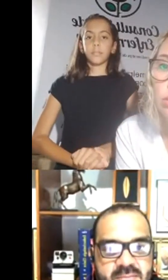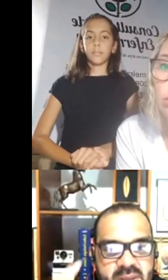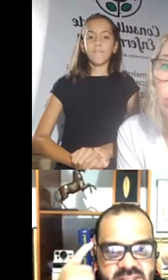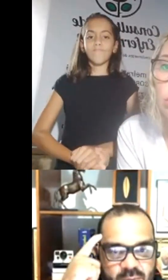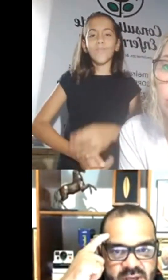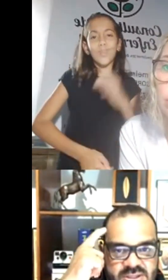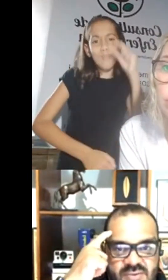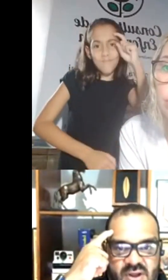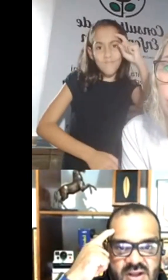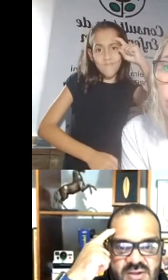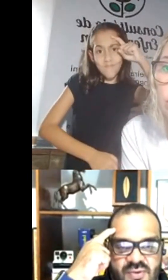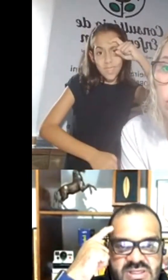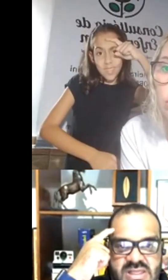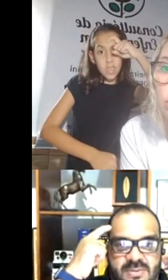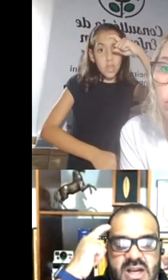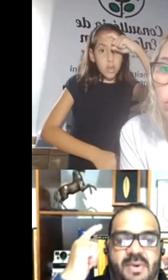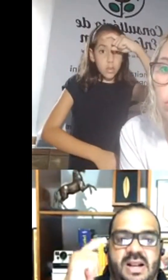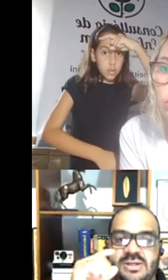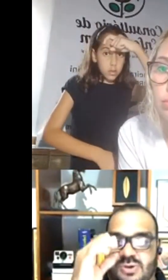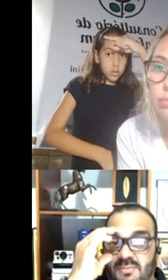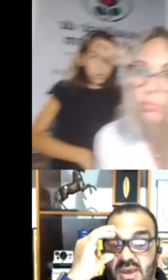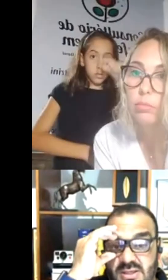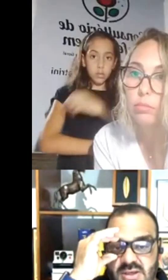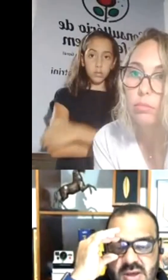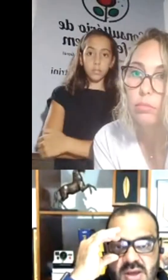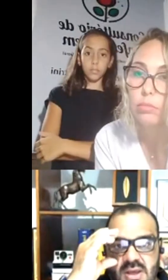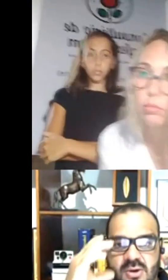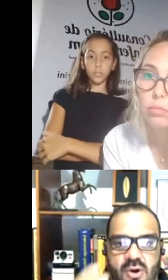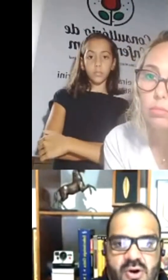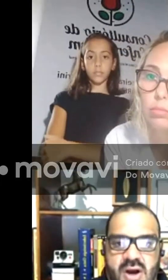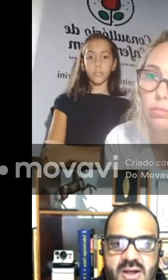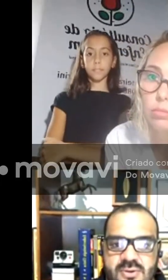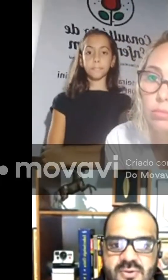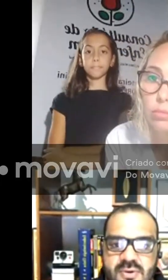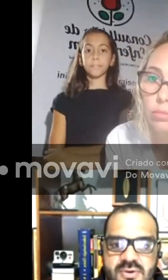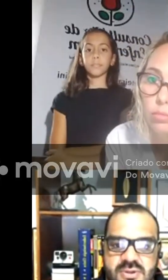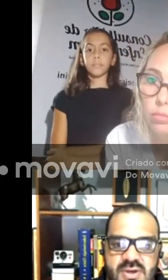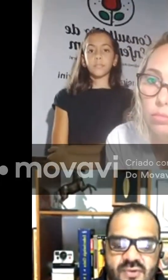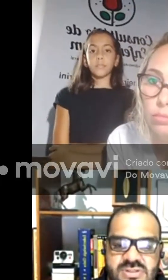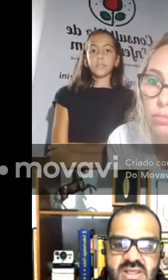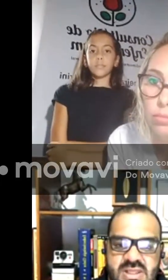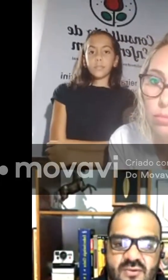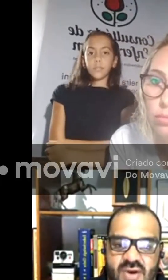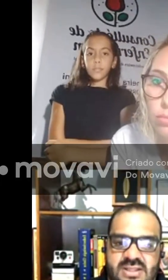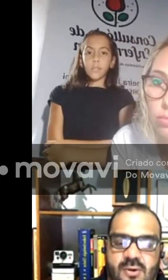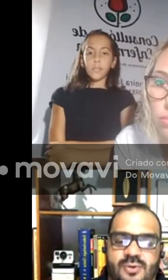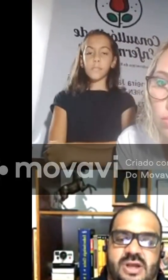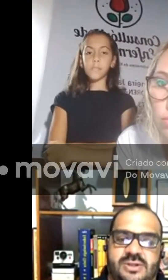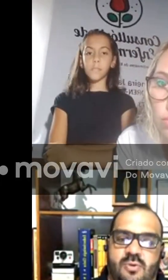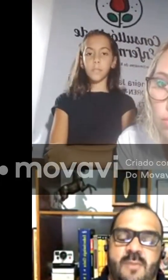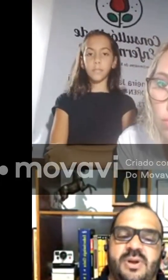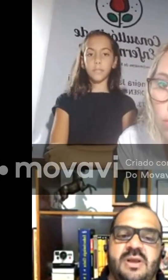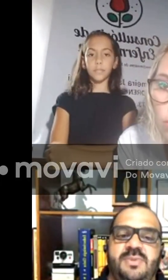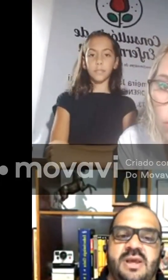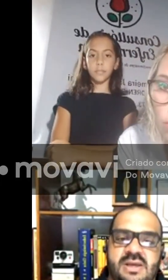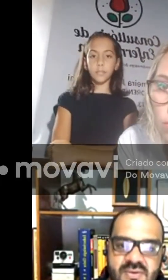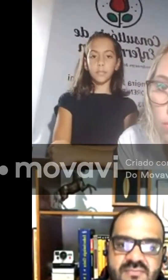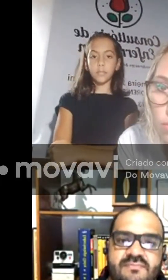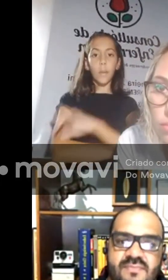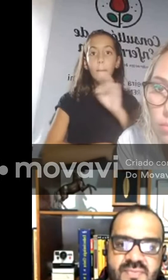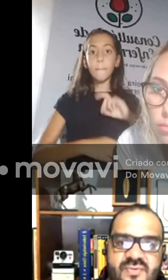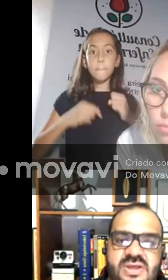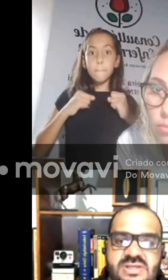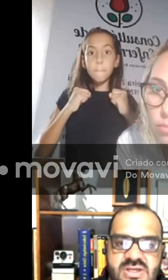né? Mentalmente falando. Você está trabalhando sua mente, colocando que você não vai ter contato com a pandemia